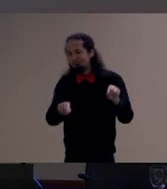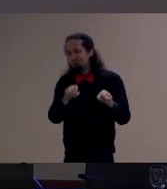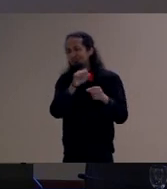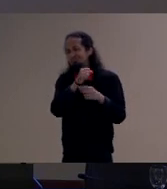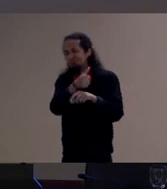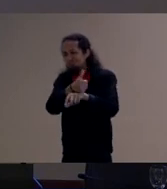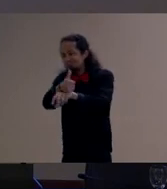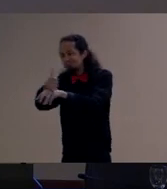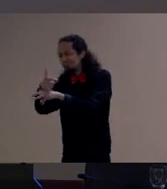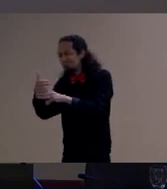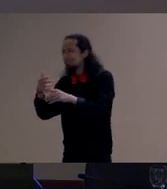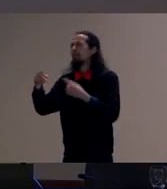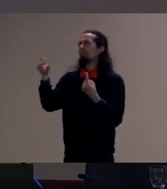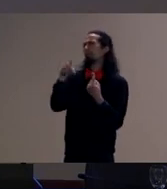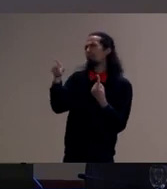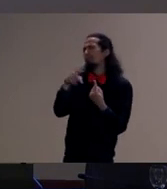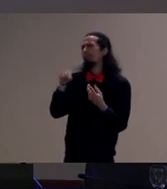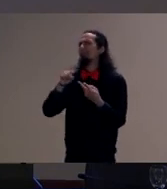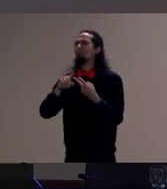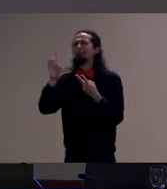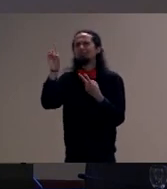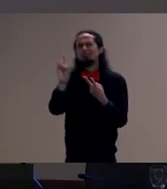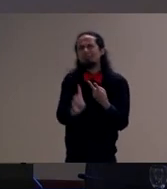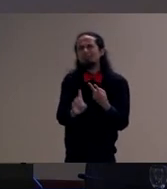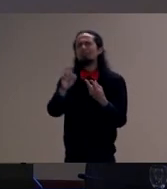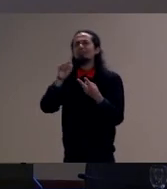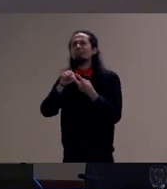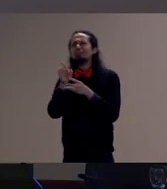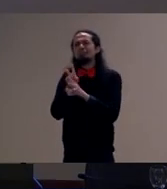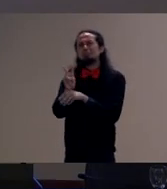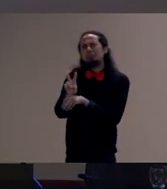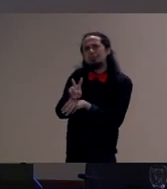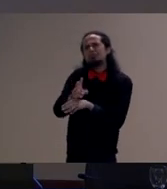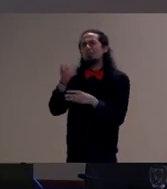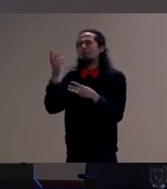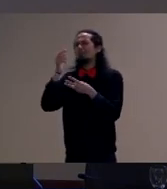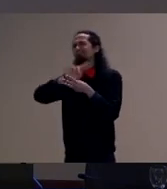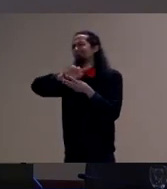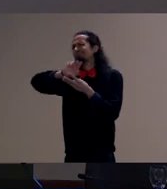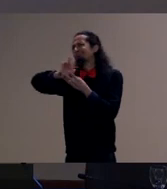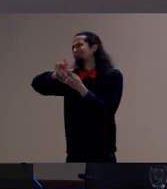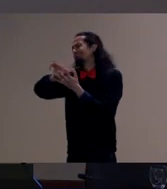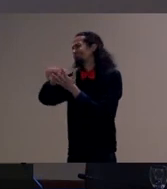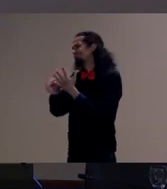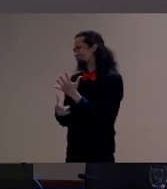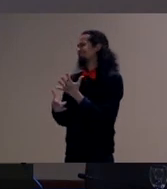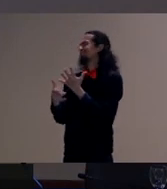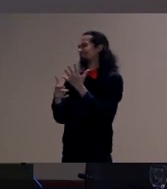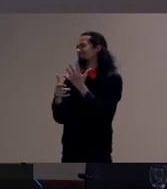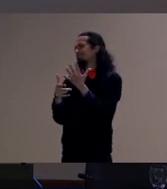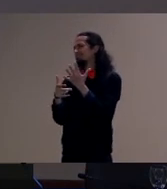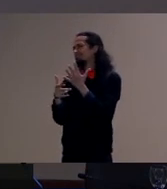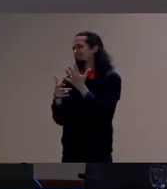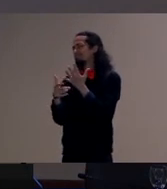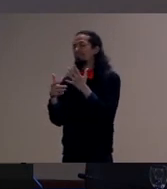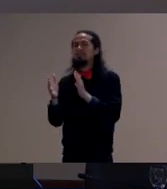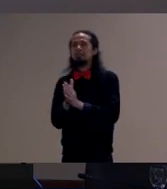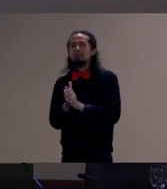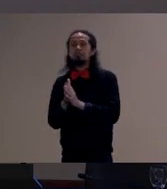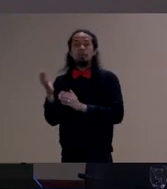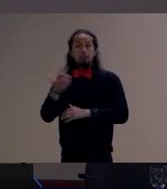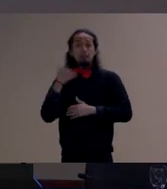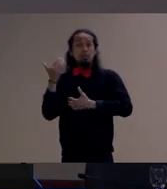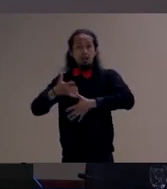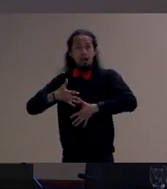rede professoras diretoras supervisores né então é é com muita alegria